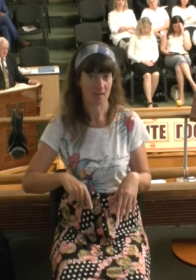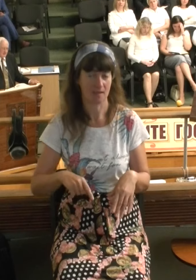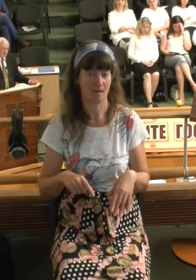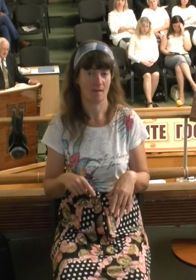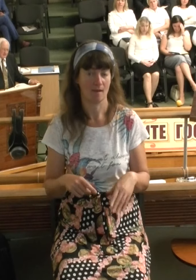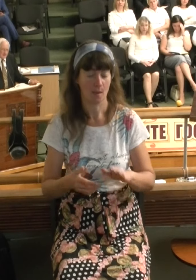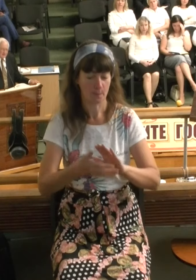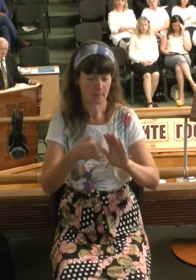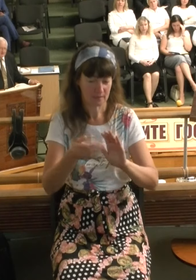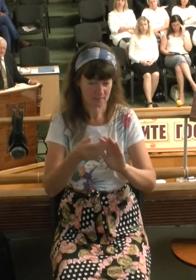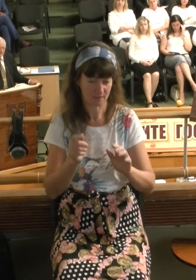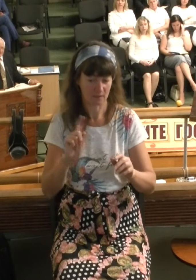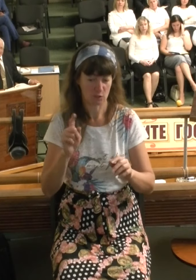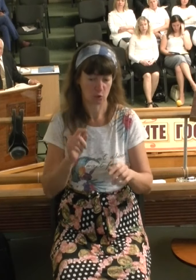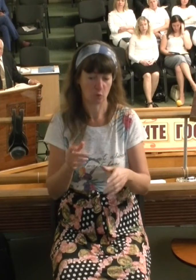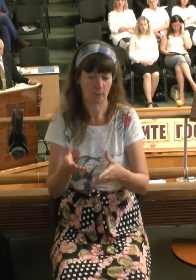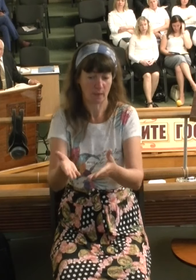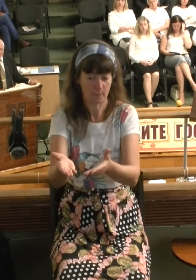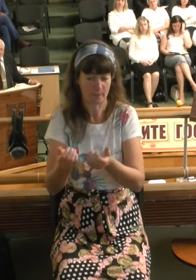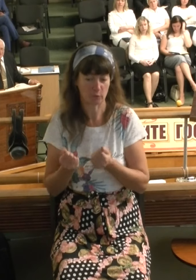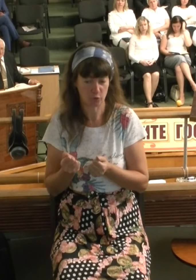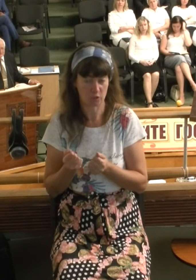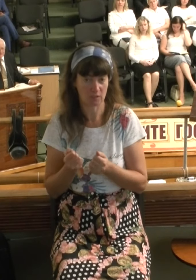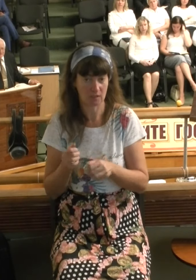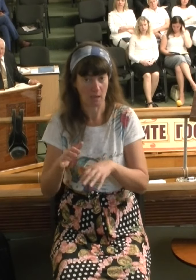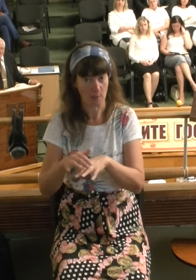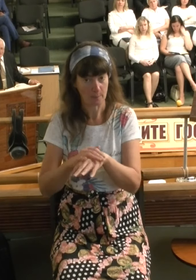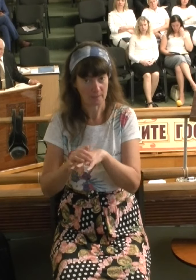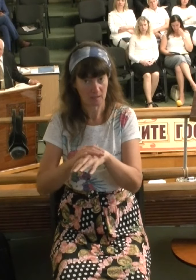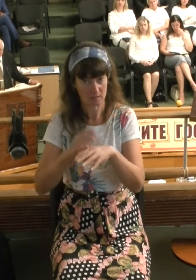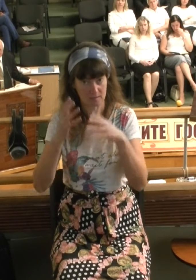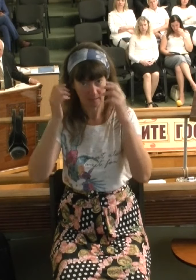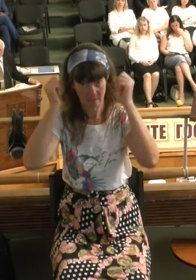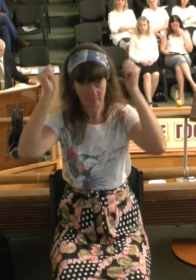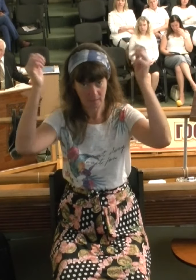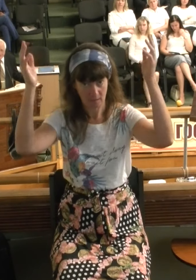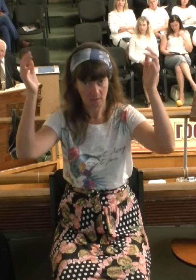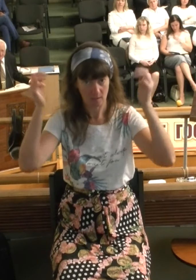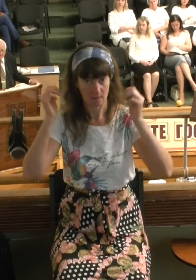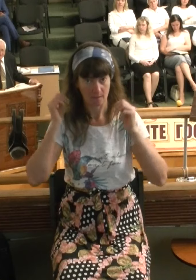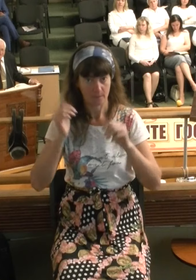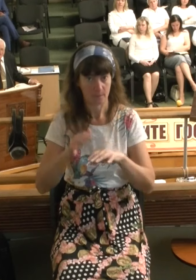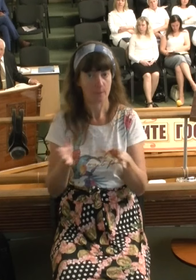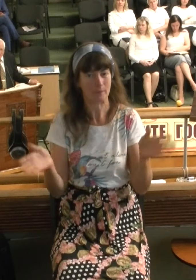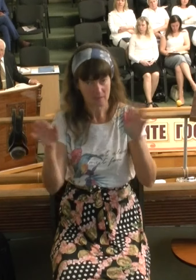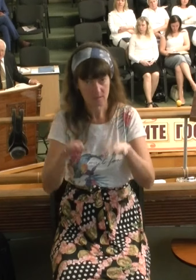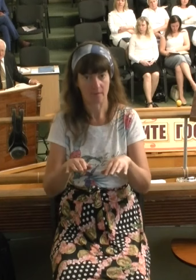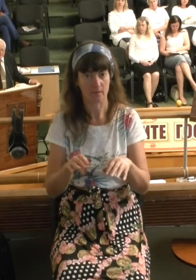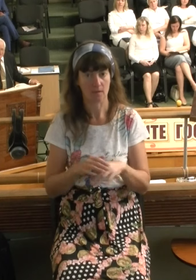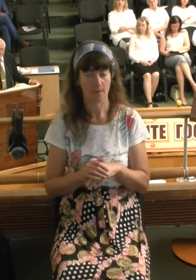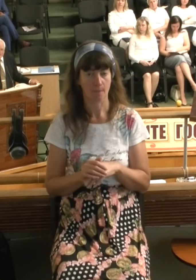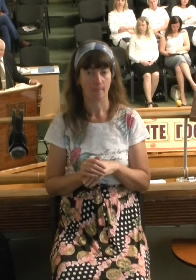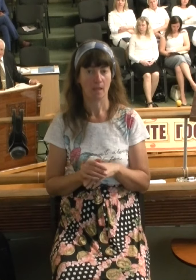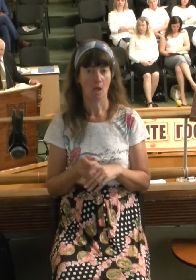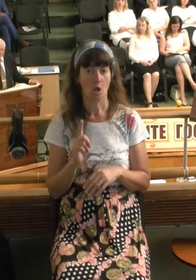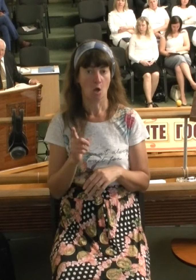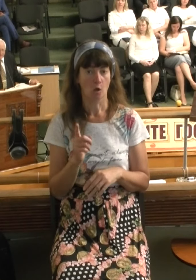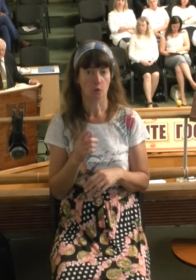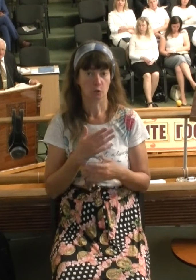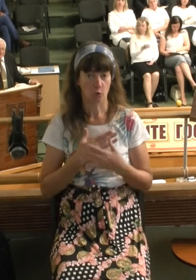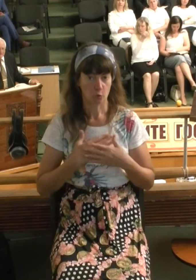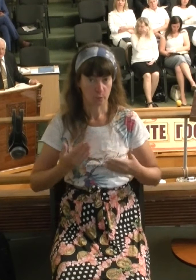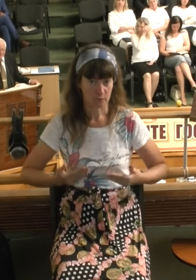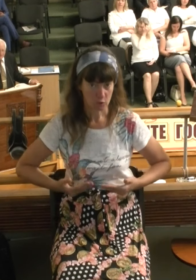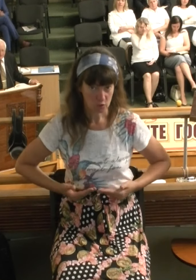наследовать благословение. Ибо кто любит жизнь и хочет видеть добрые дни, тот, удерживая язык своего